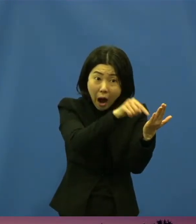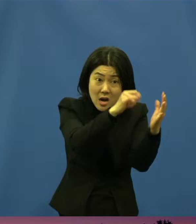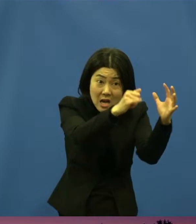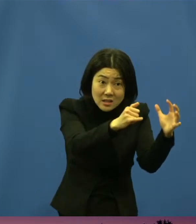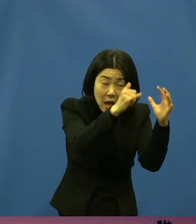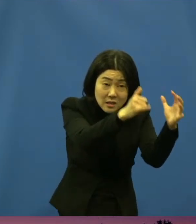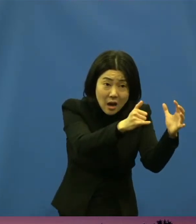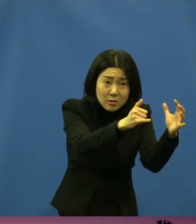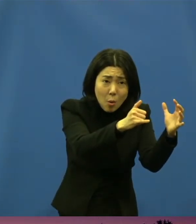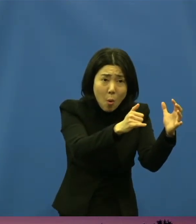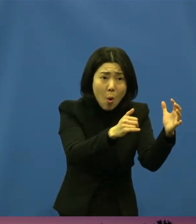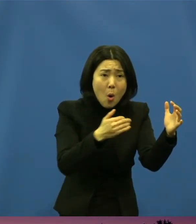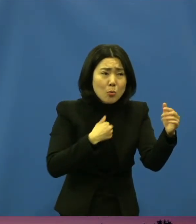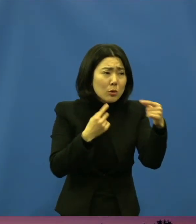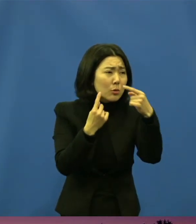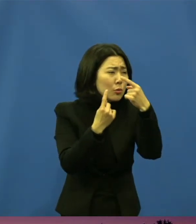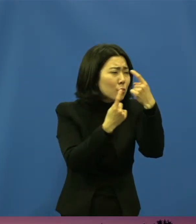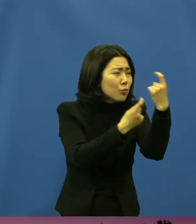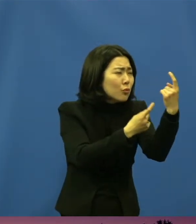여러분, 이전에는